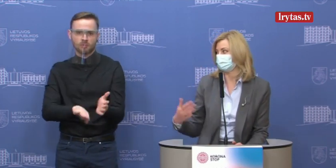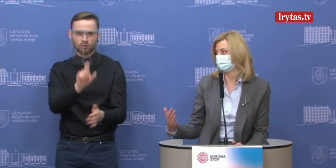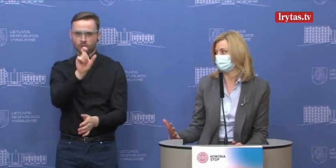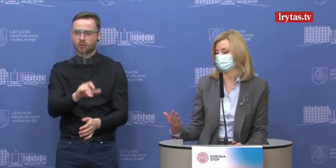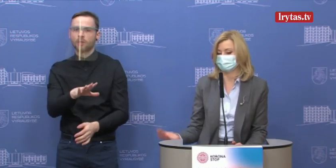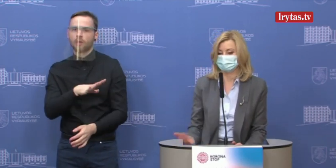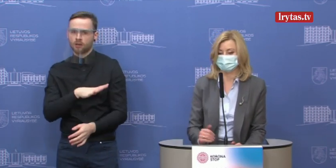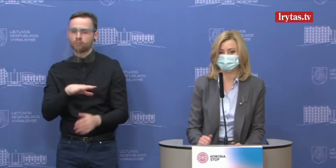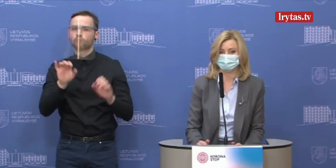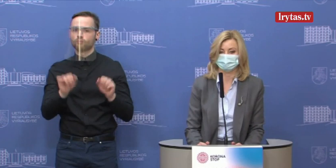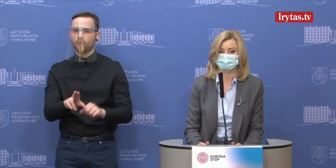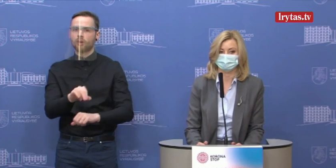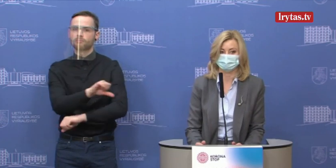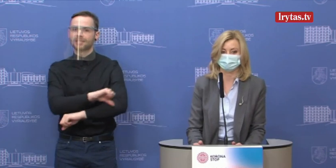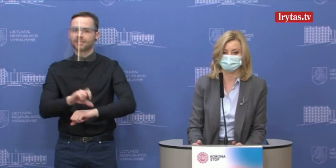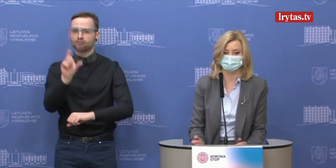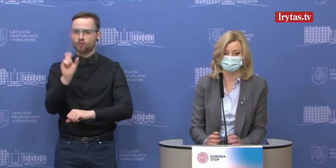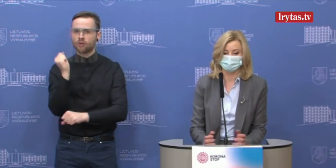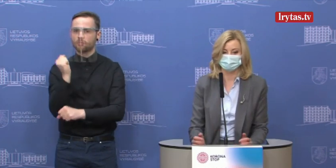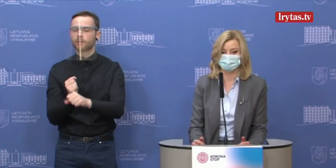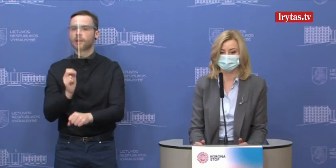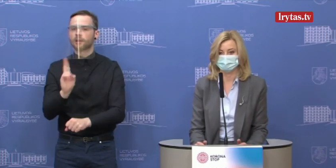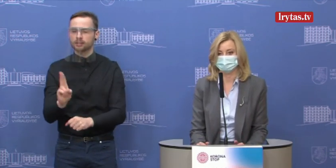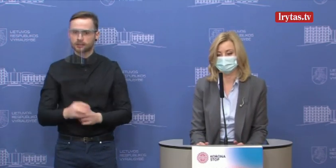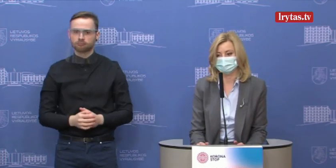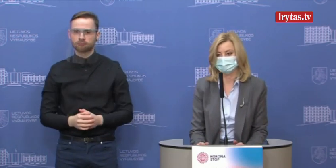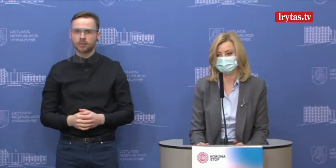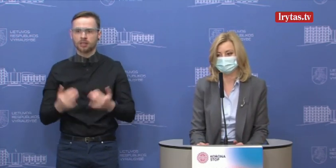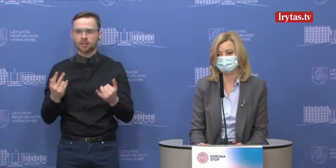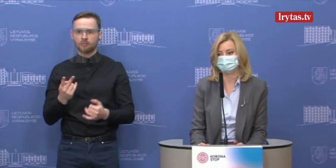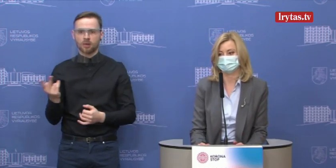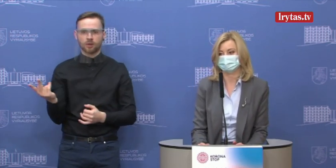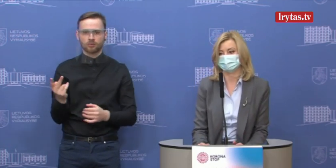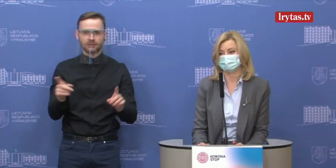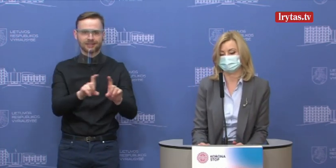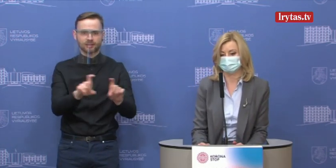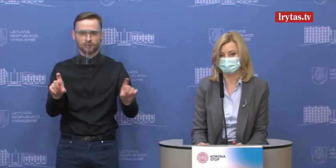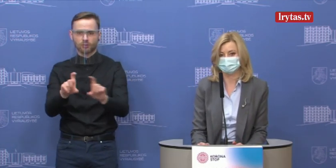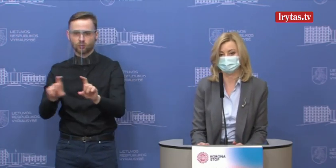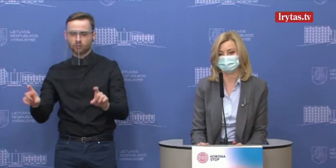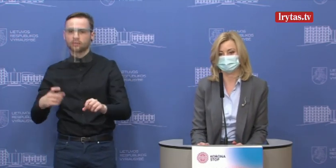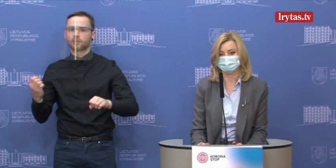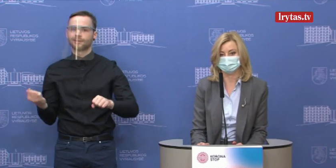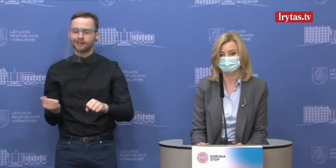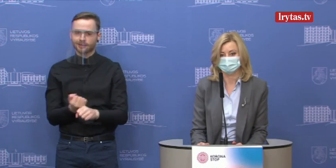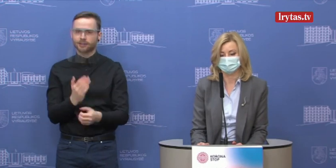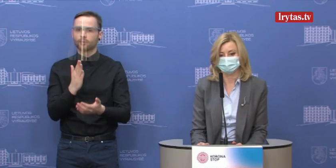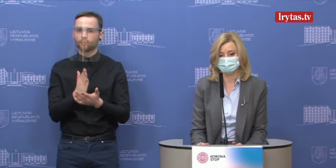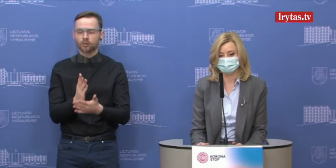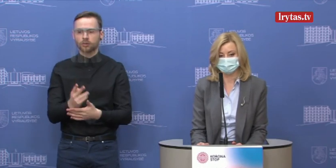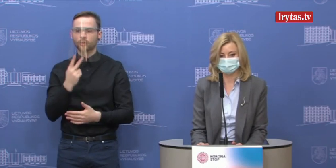visą procedūrą tai vėliau atlieka darbuotojai. Dėl to tokia sinergija dviejų institucijų, kad stebėti ir